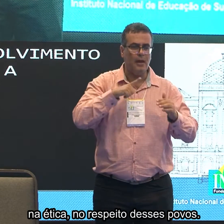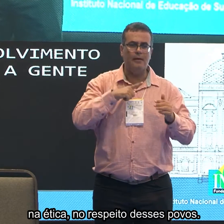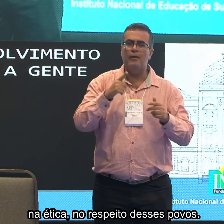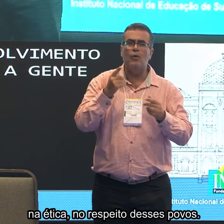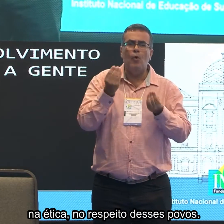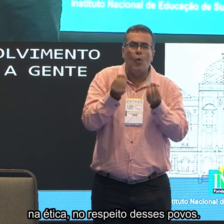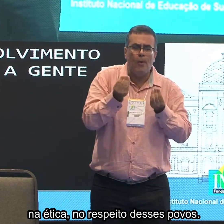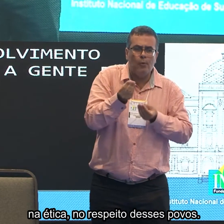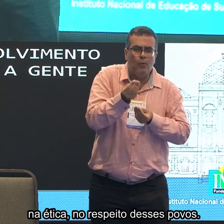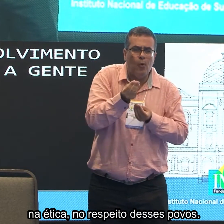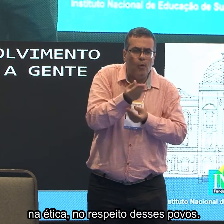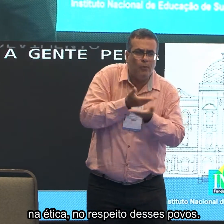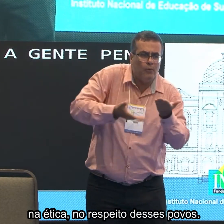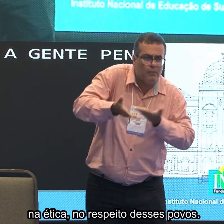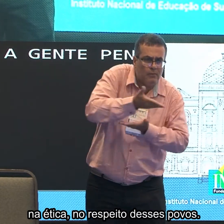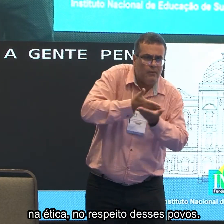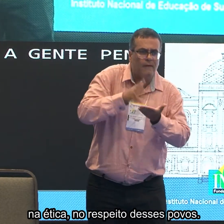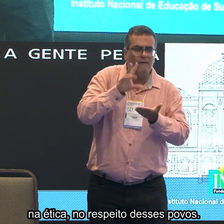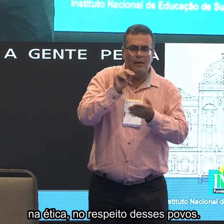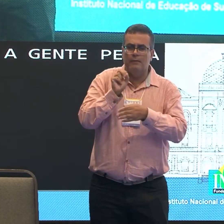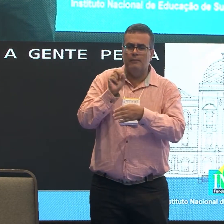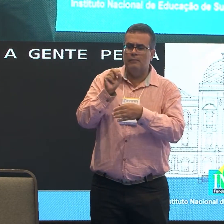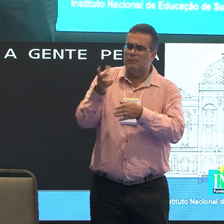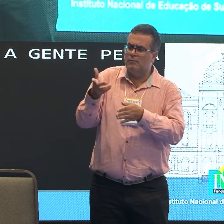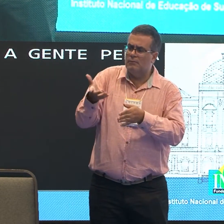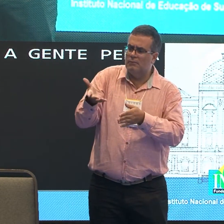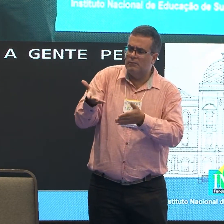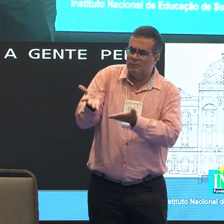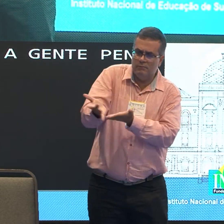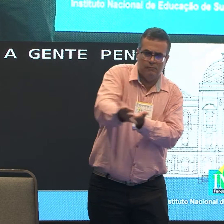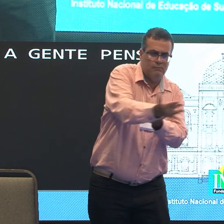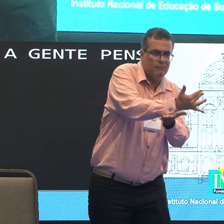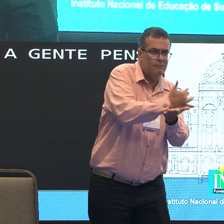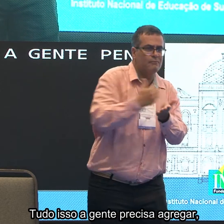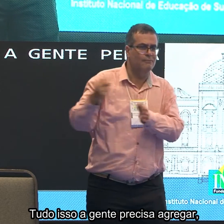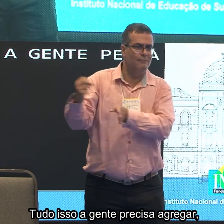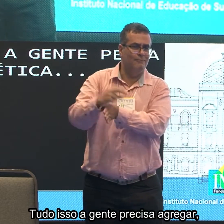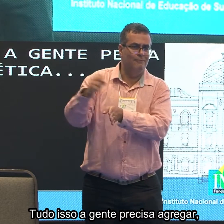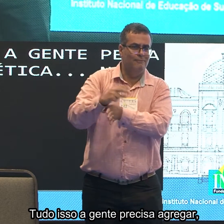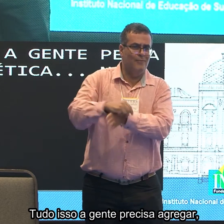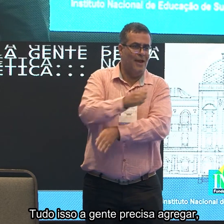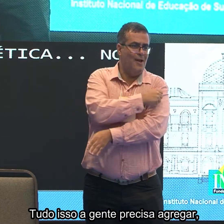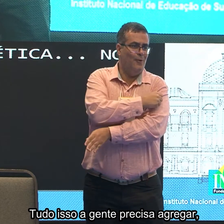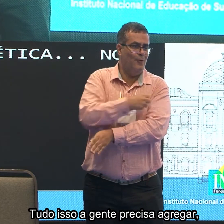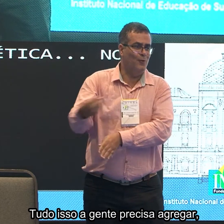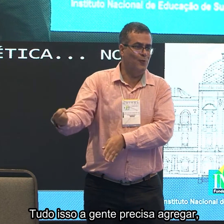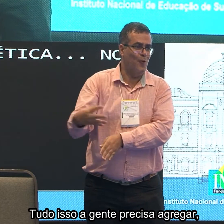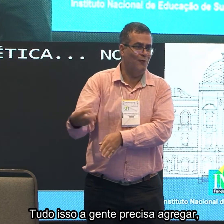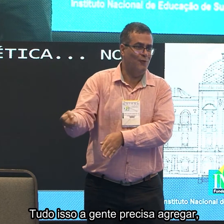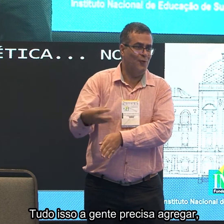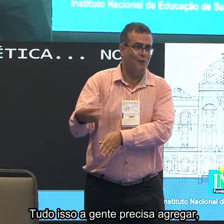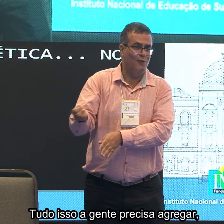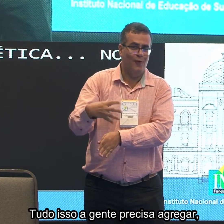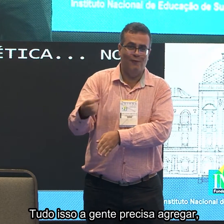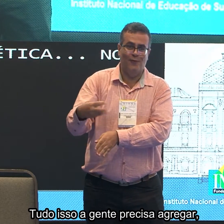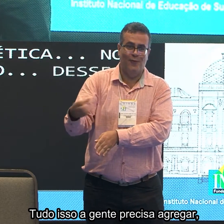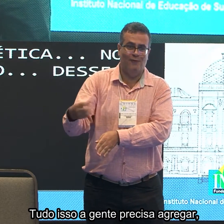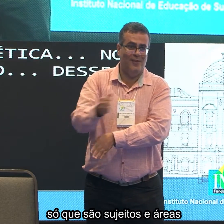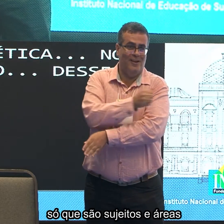ética, no respeito desses povos. Tudo isso a gente precisa agregar